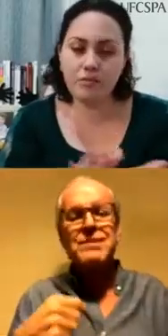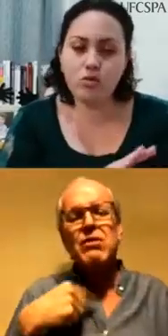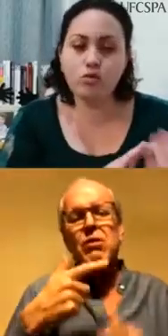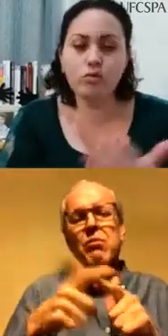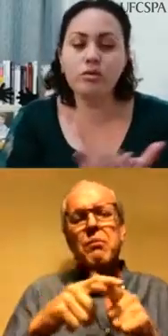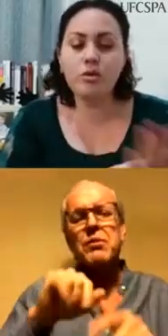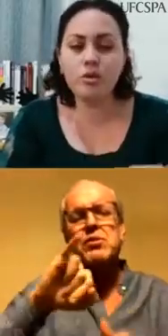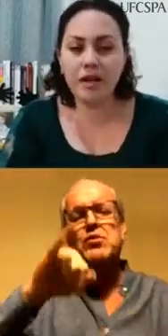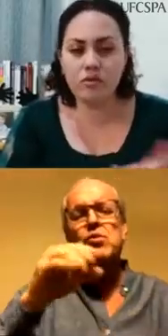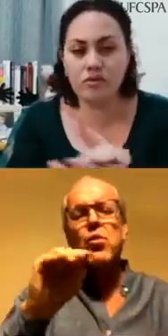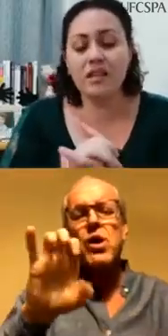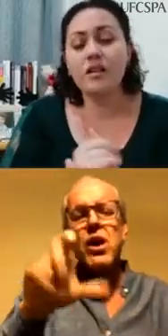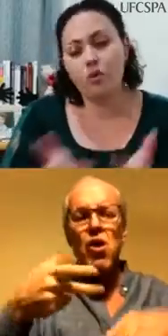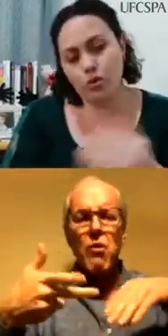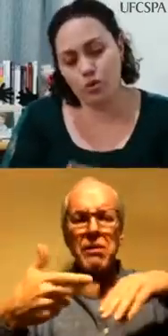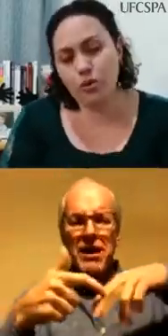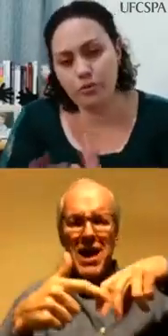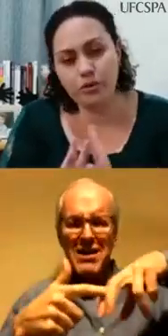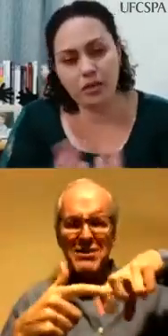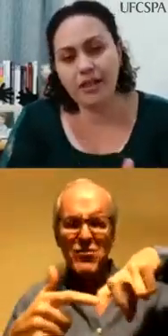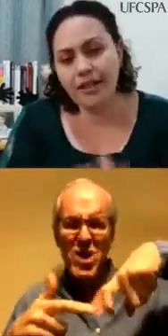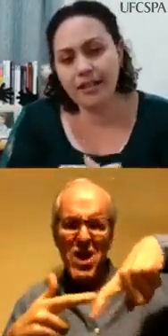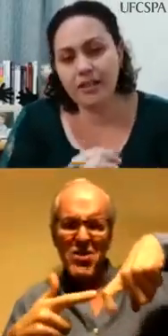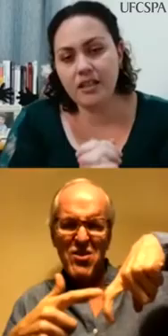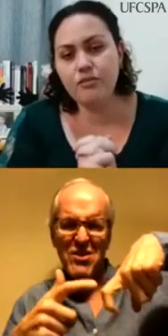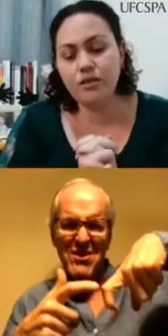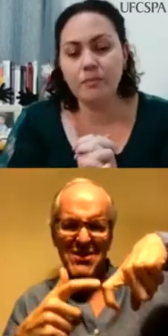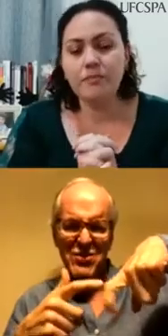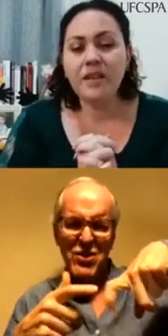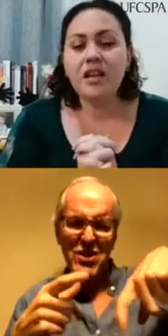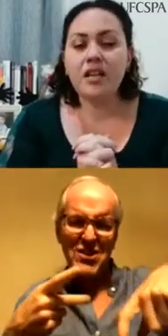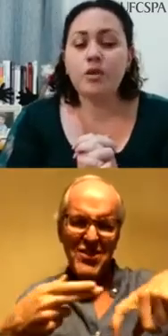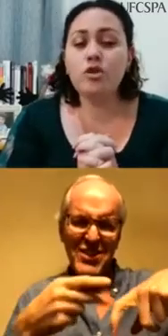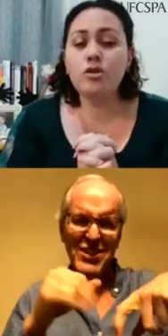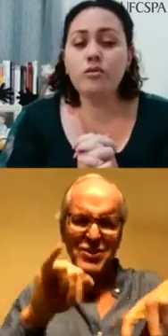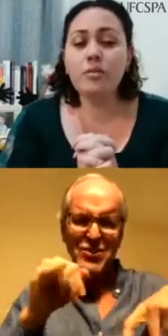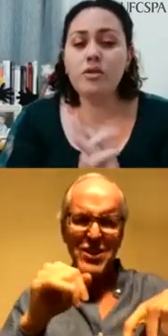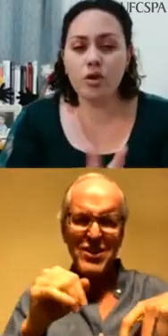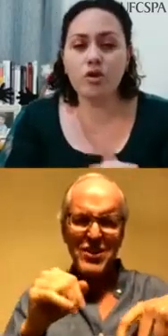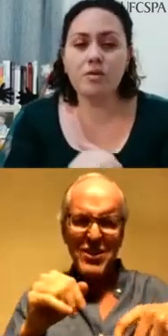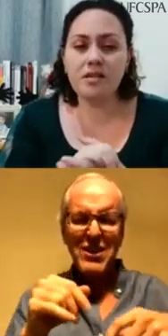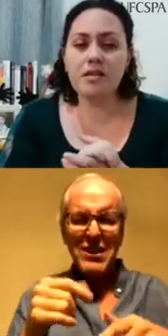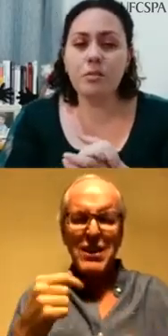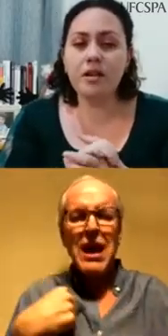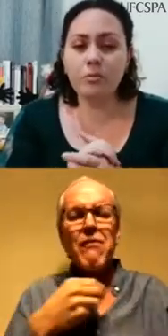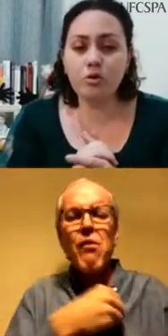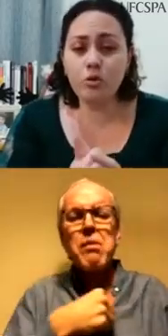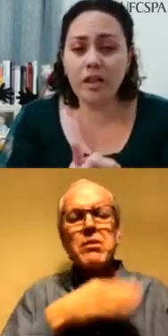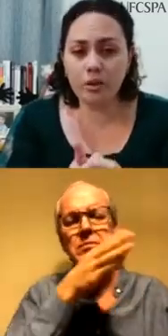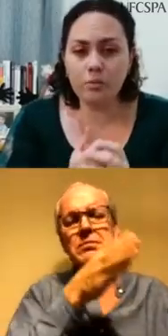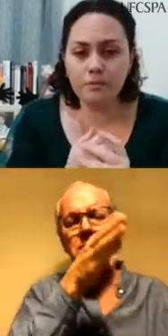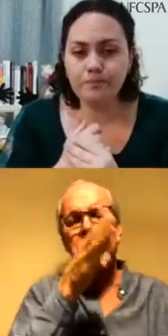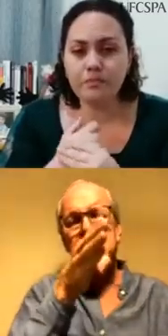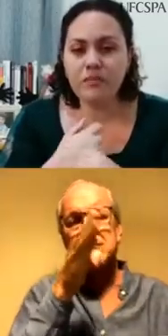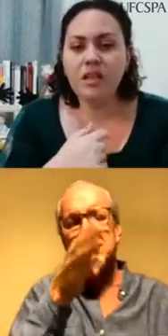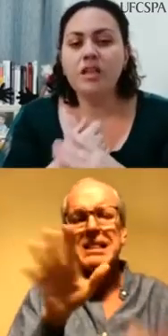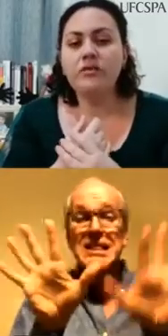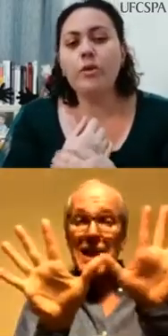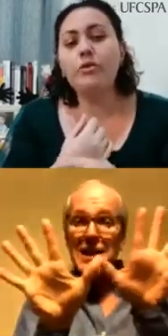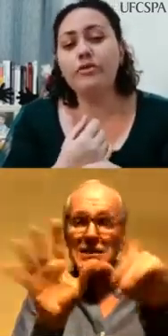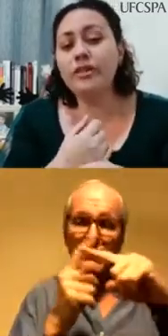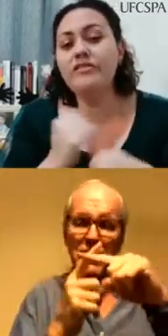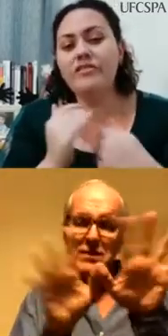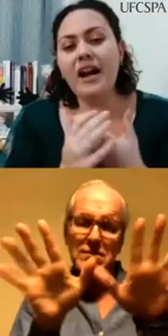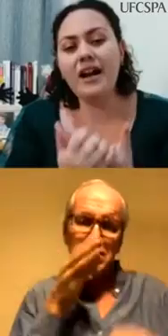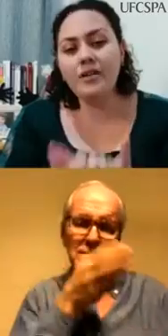estava sempre junto indo aos médicos. Hoje eu moro em Porto Alegre, né, enfim. E eu tive um episódio que eu precisei operar o meu joelho. Então